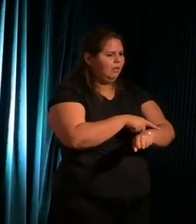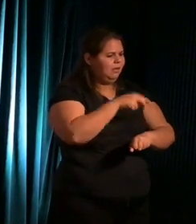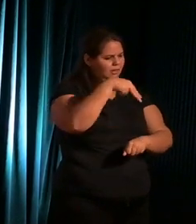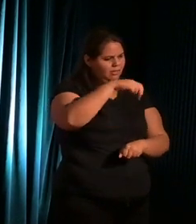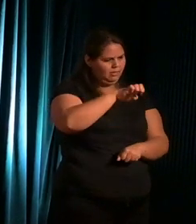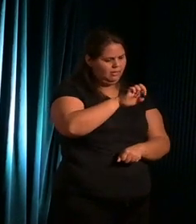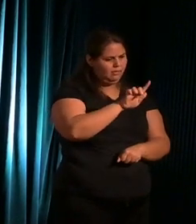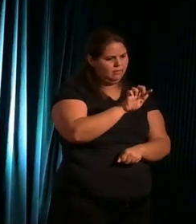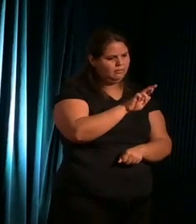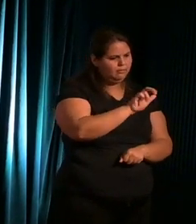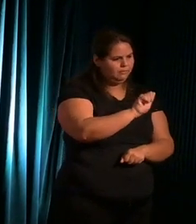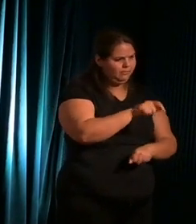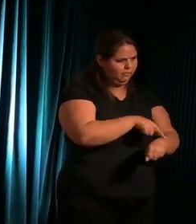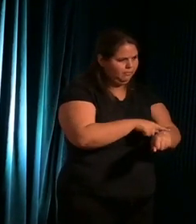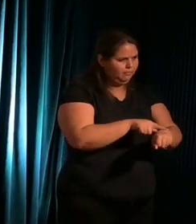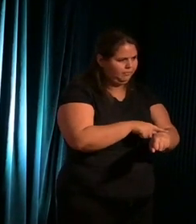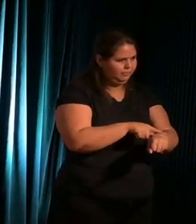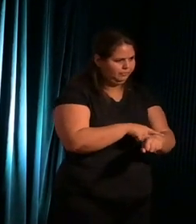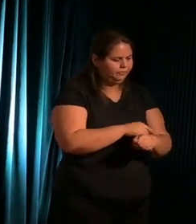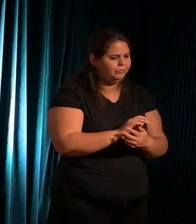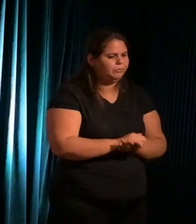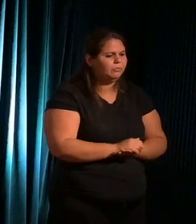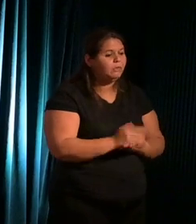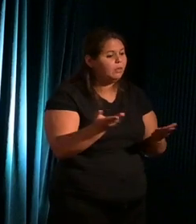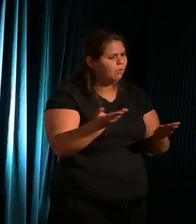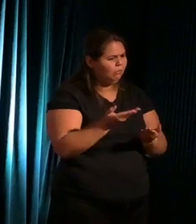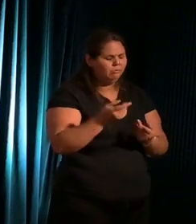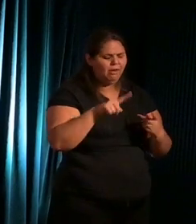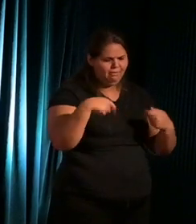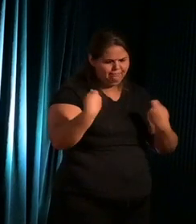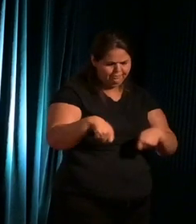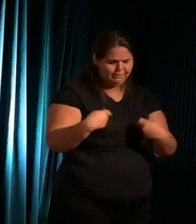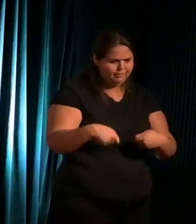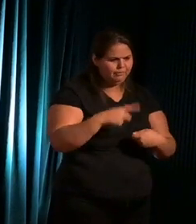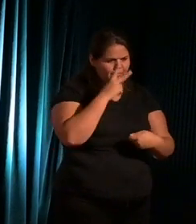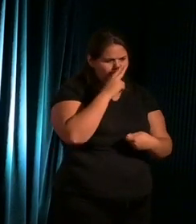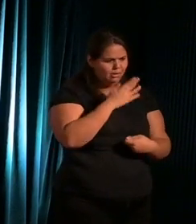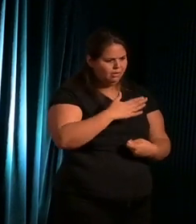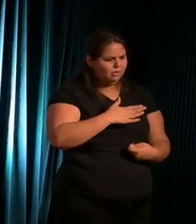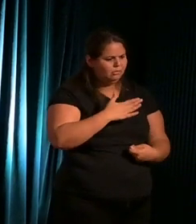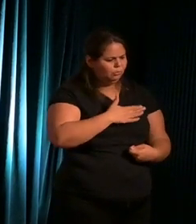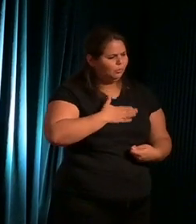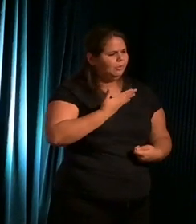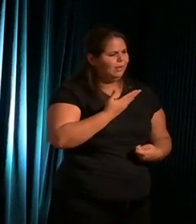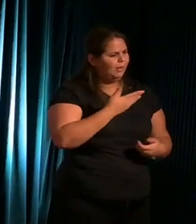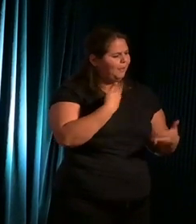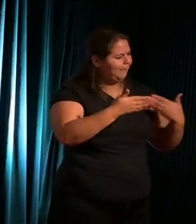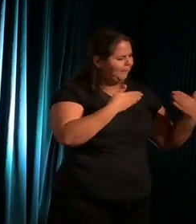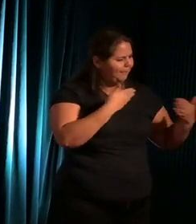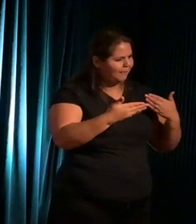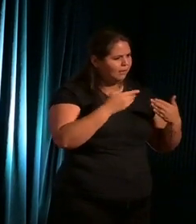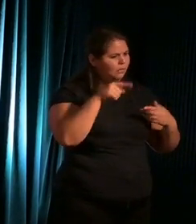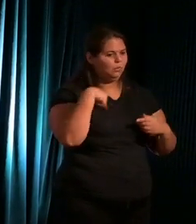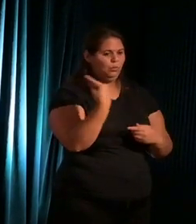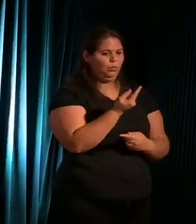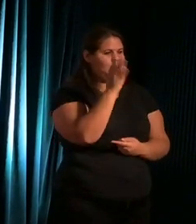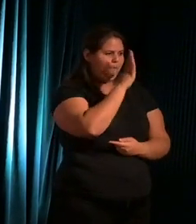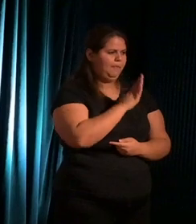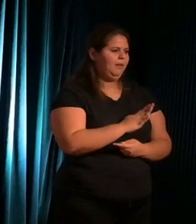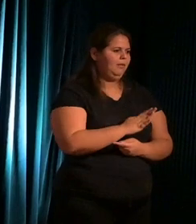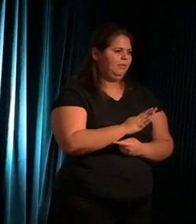e que continua sendo hoje absolutamente necessário, né, no enfrentamento das questões, né, de nosso país. Um